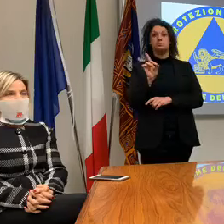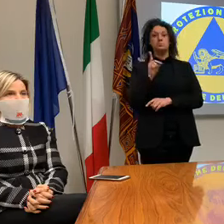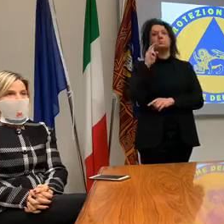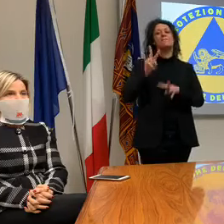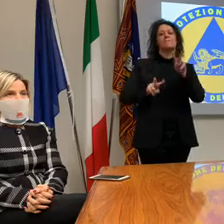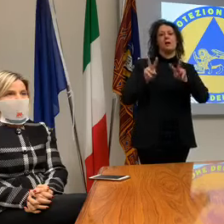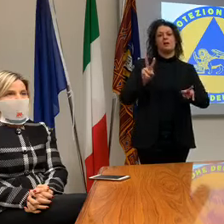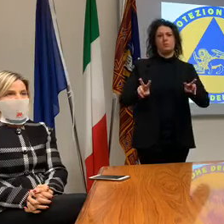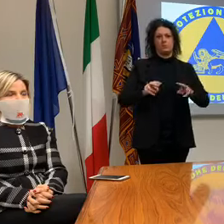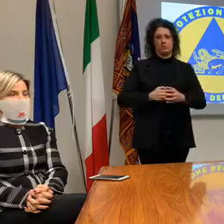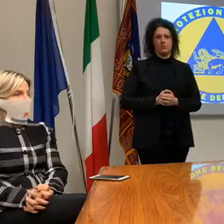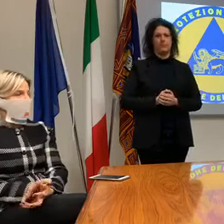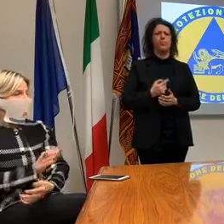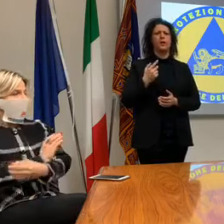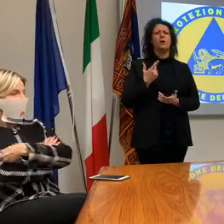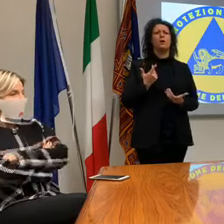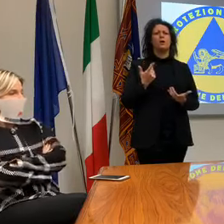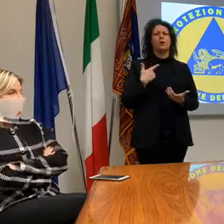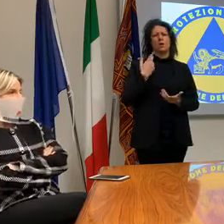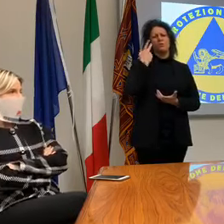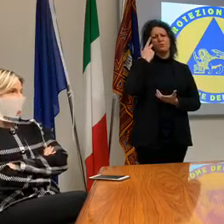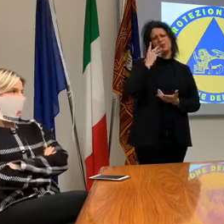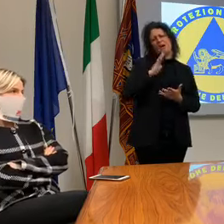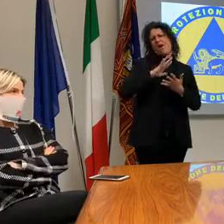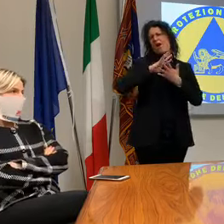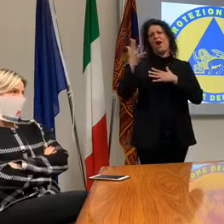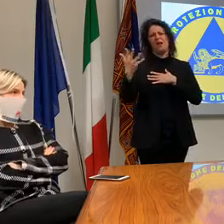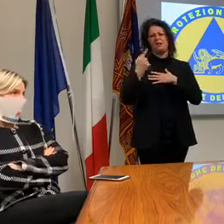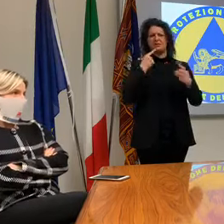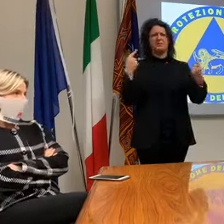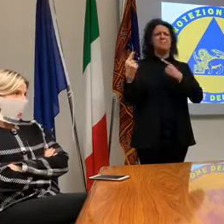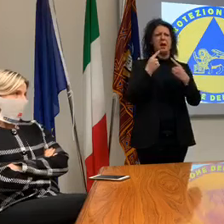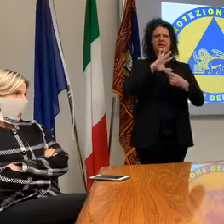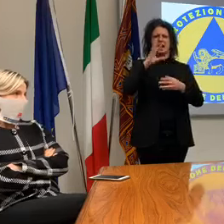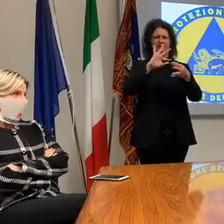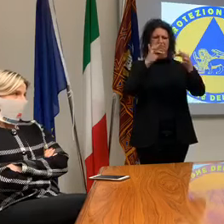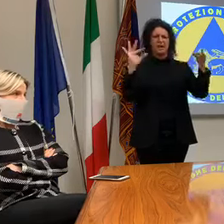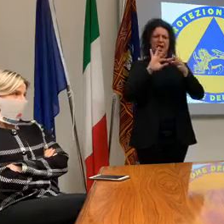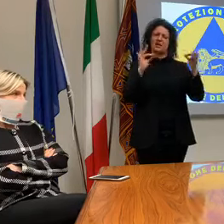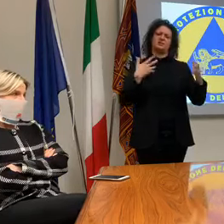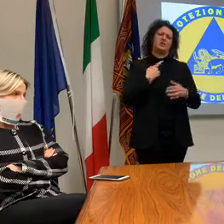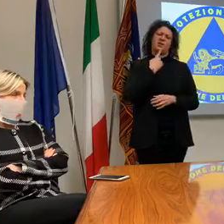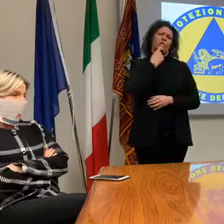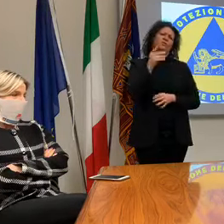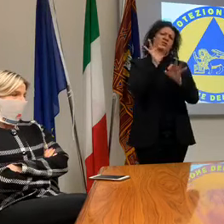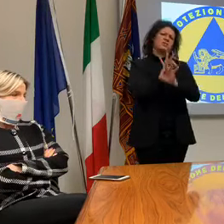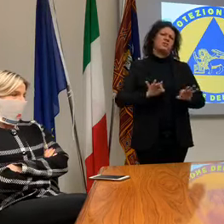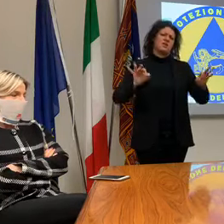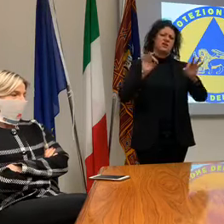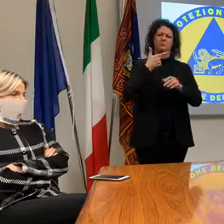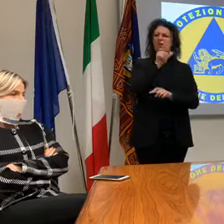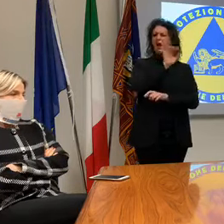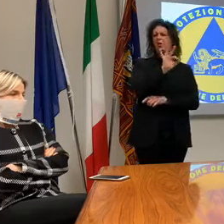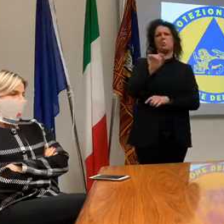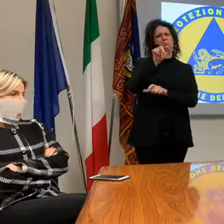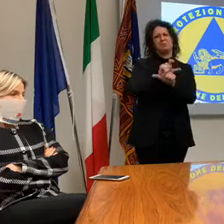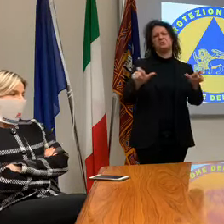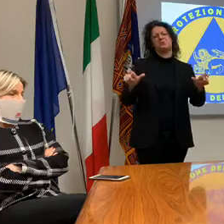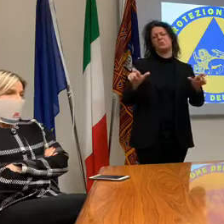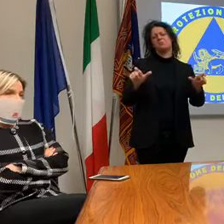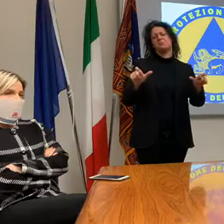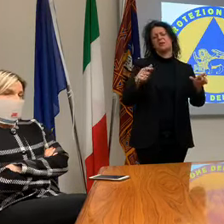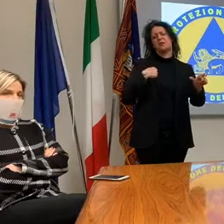di alcune esternazioni che ho visto che sono veramente volgari e qualificano le persone che lo fanno, però